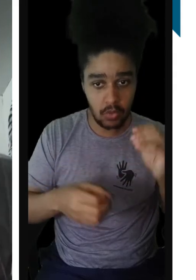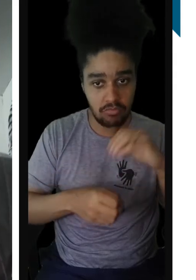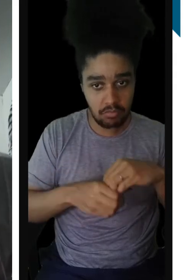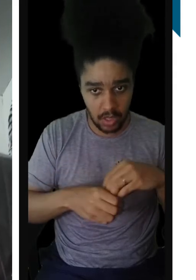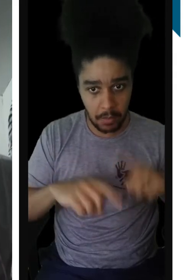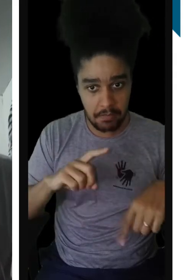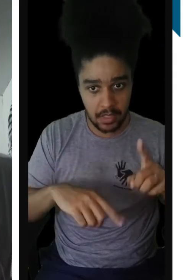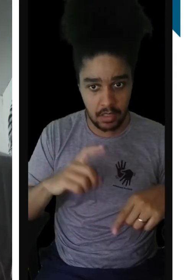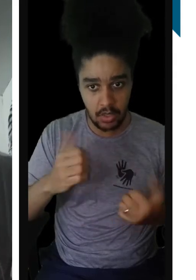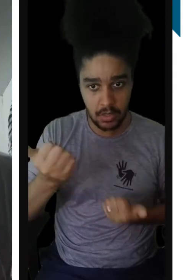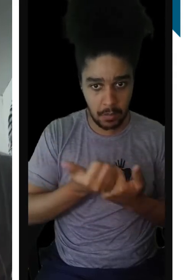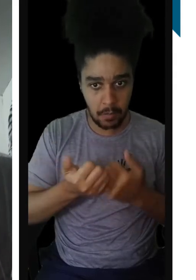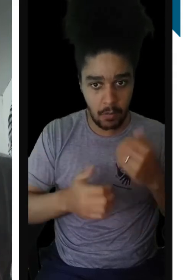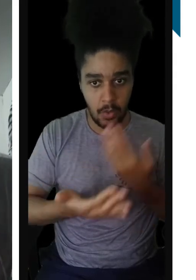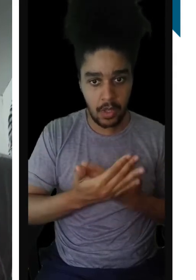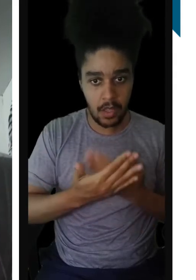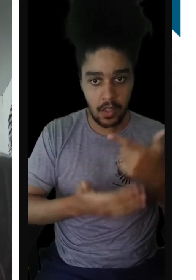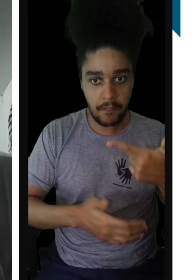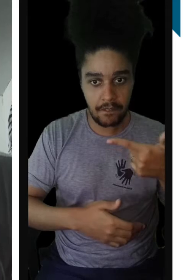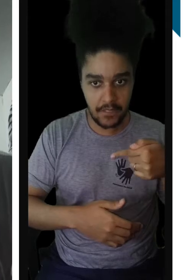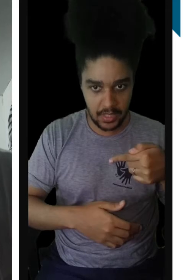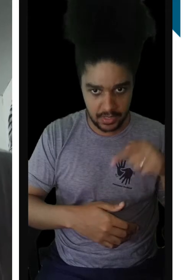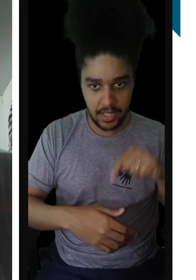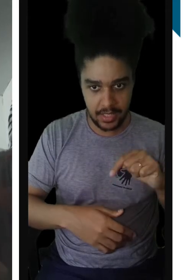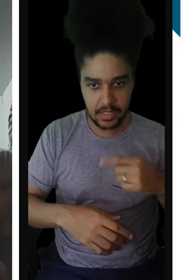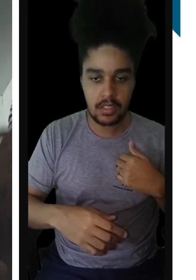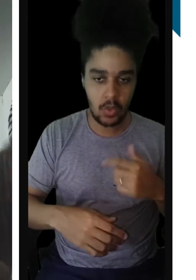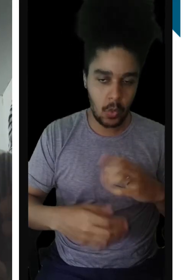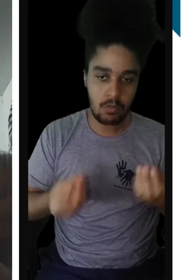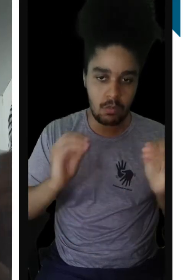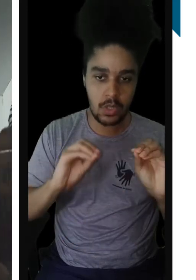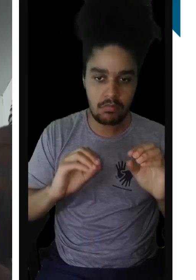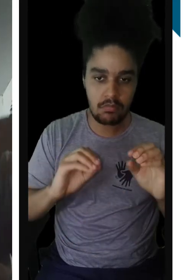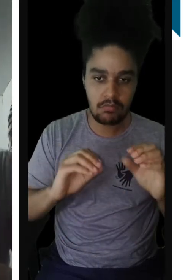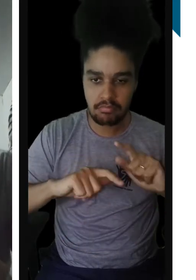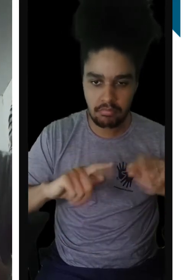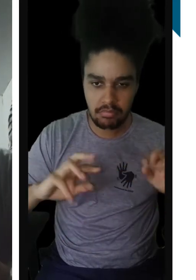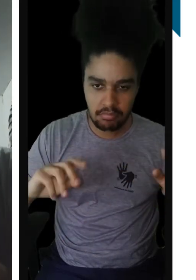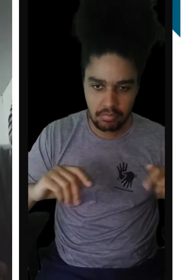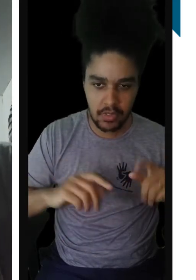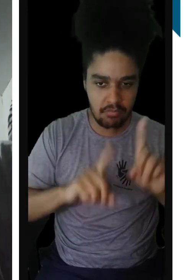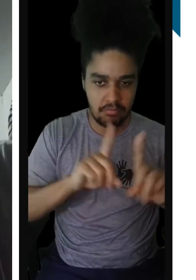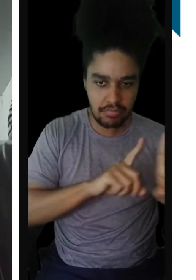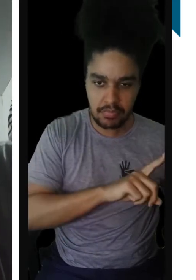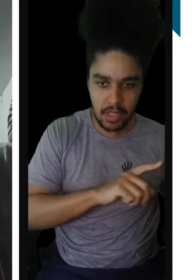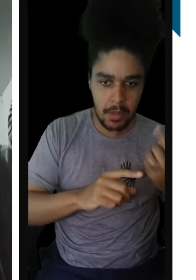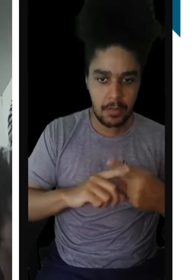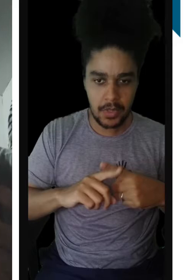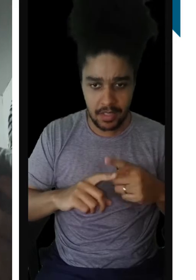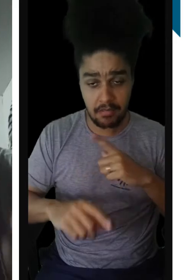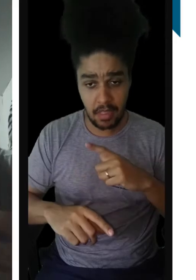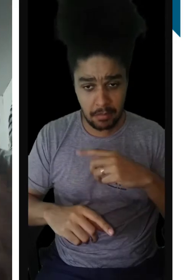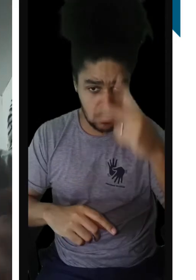no material de apoio da aula 27, que é essa, eu botei uma série de representações gráficas, porque tem gente que